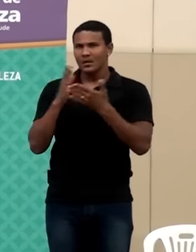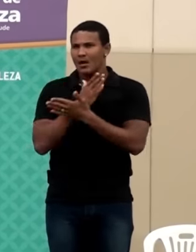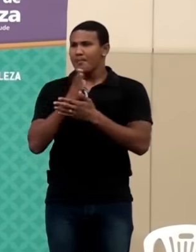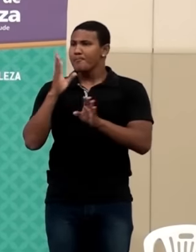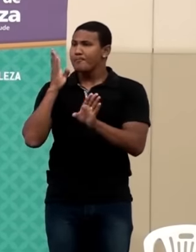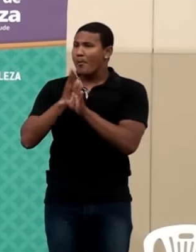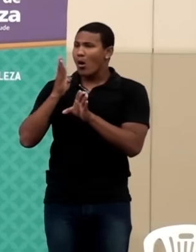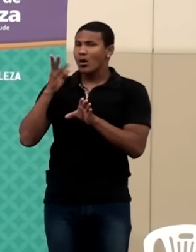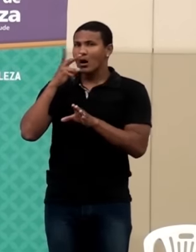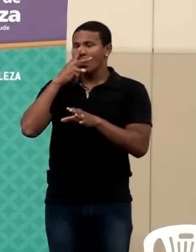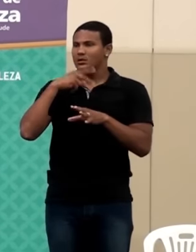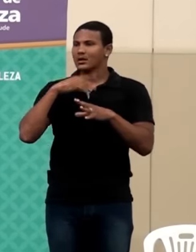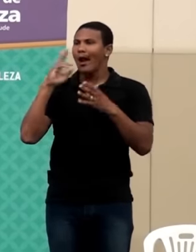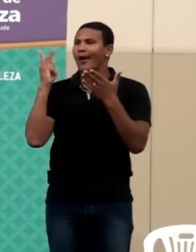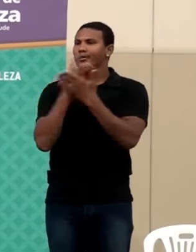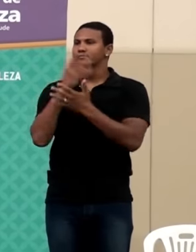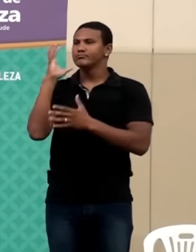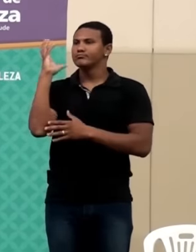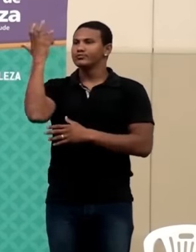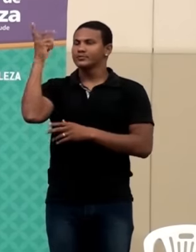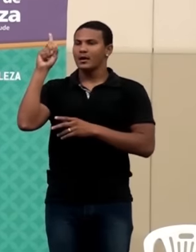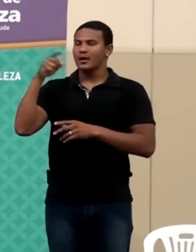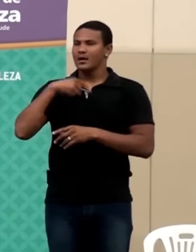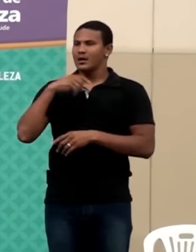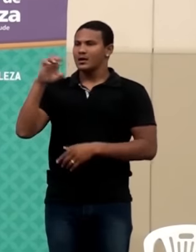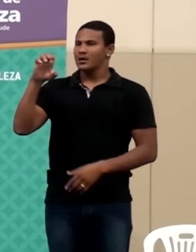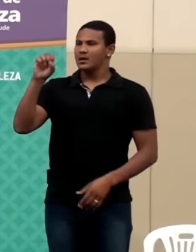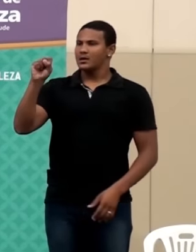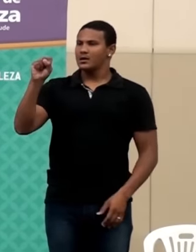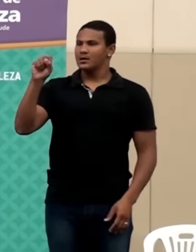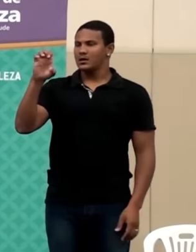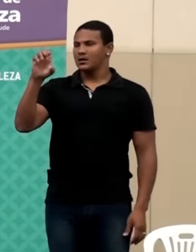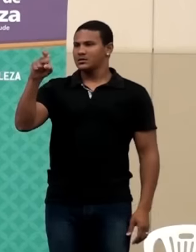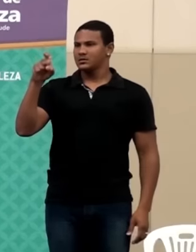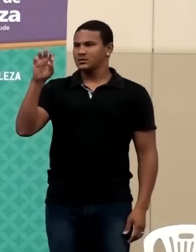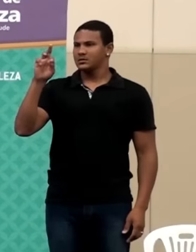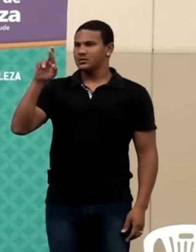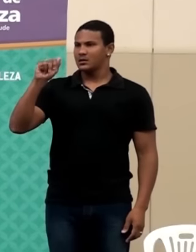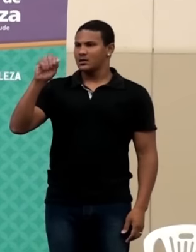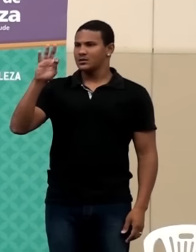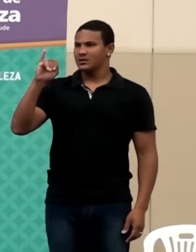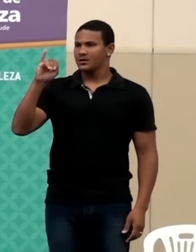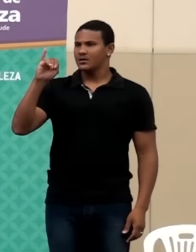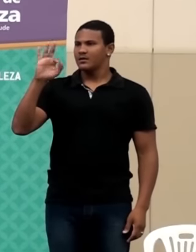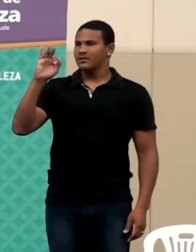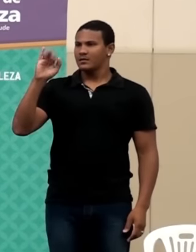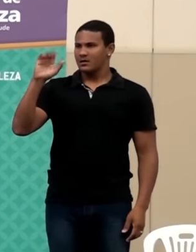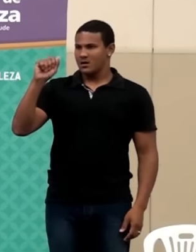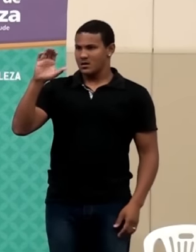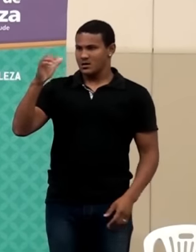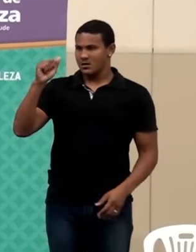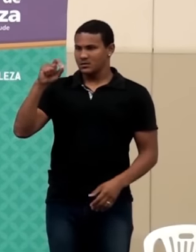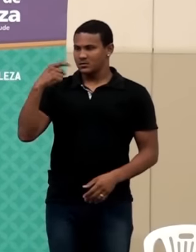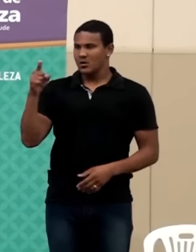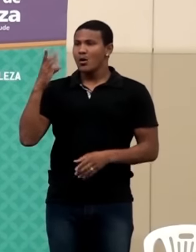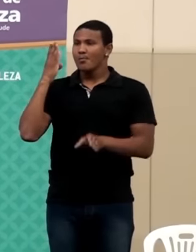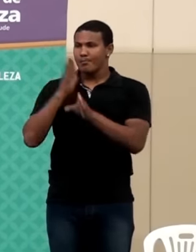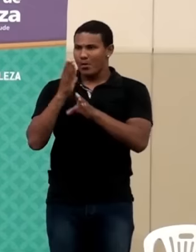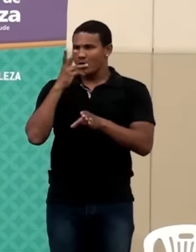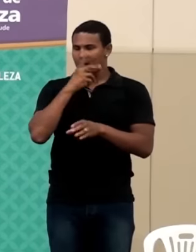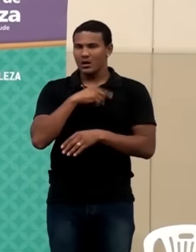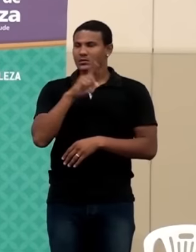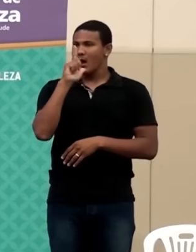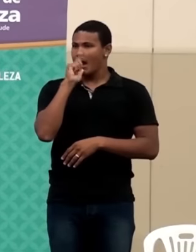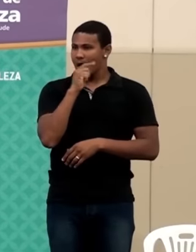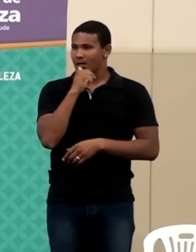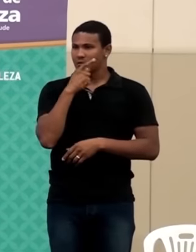como estratificação, ocasionado pela diferença de temperatura da água. As espécies químicas